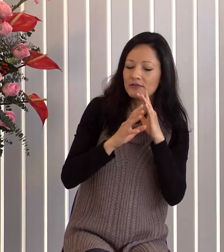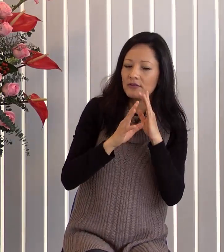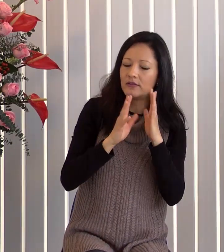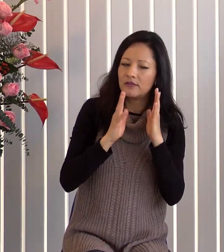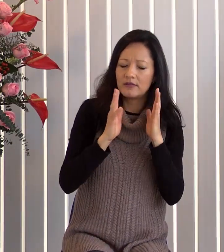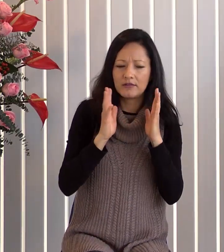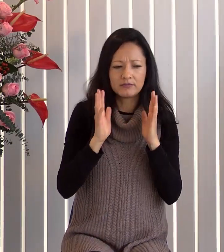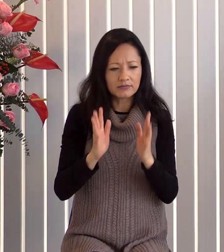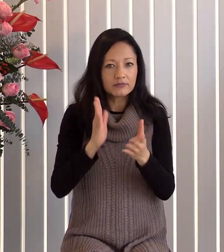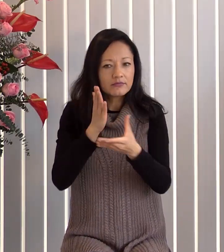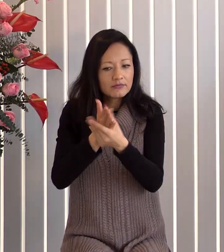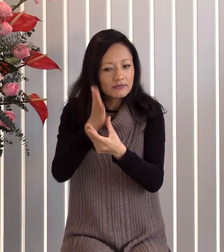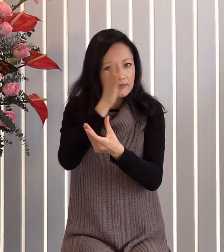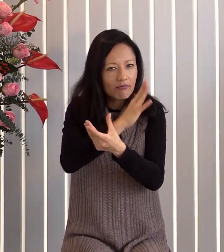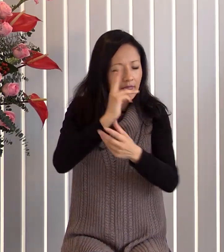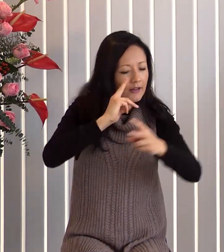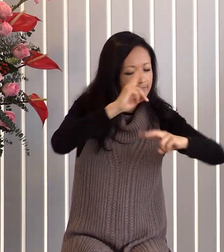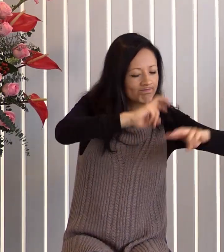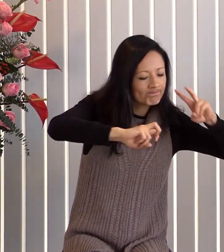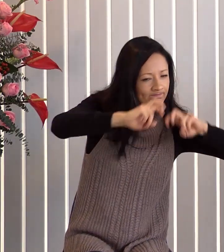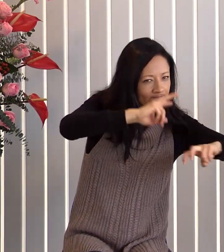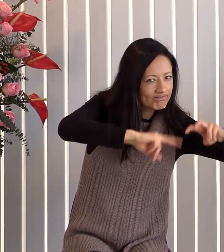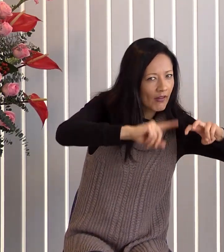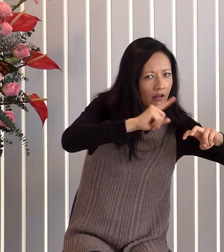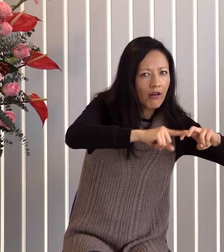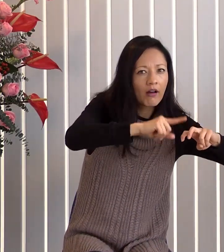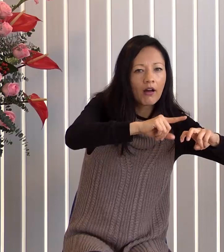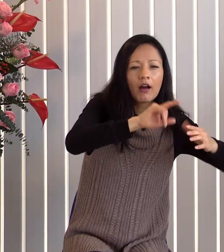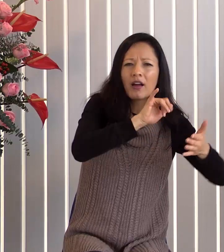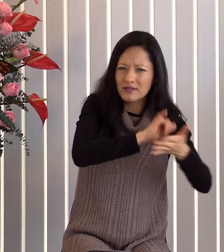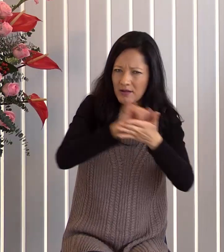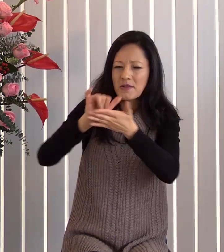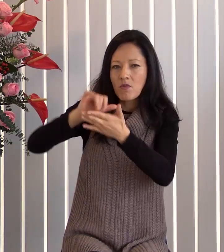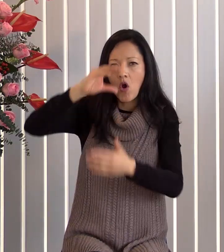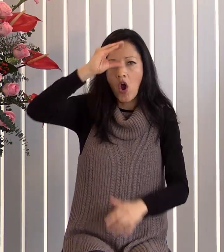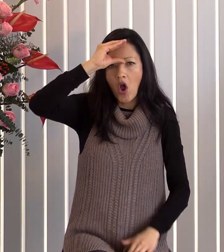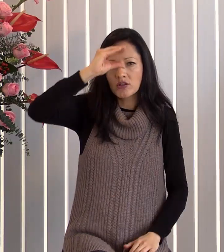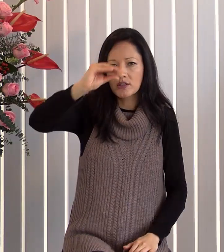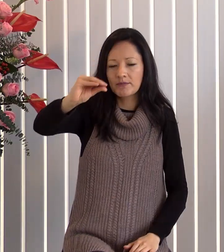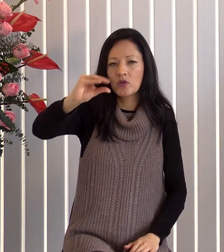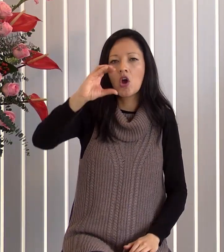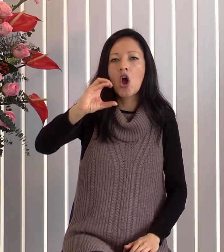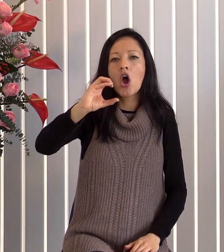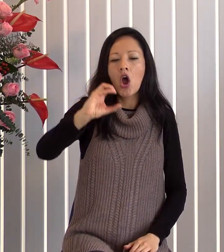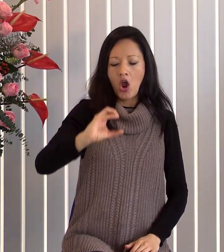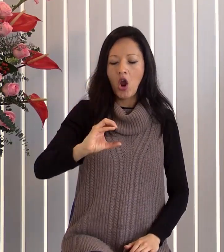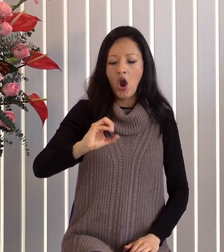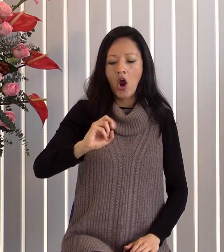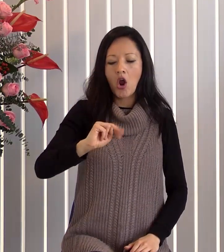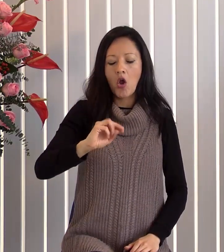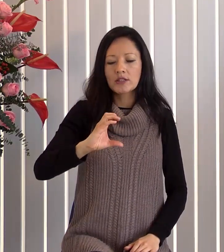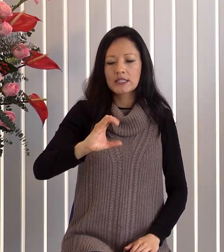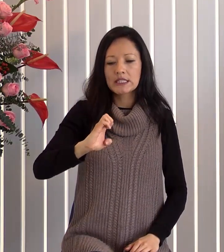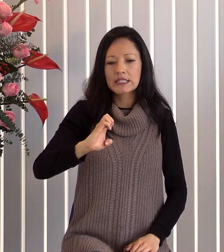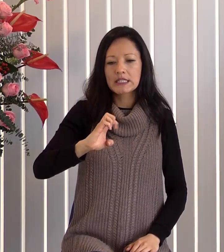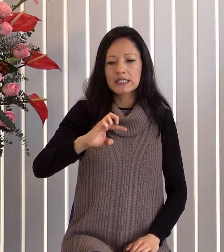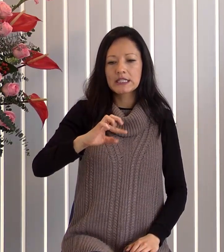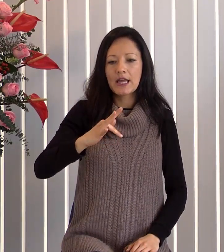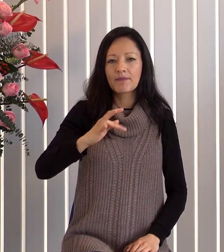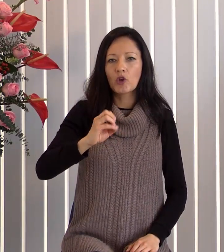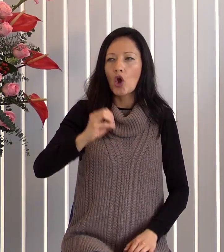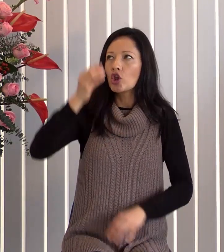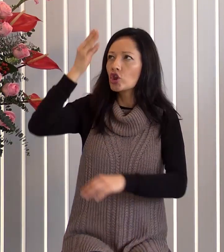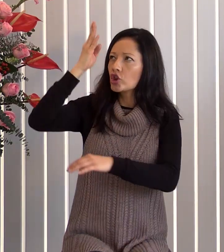la Biblia, en el Antiguo Testamento, está ese concepto que Dios mete